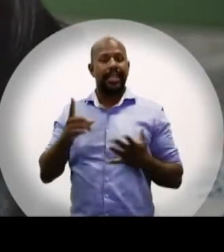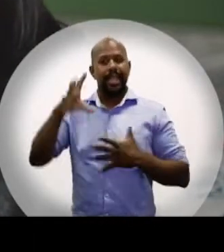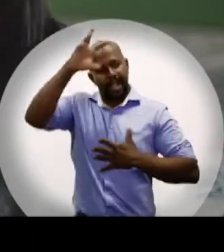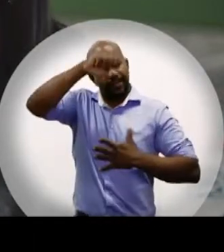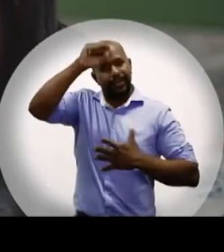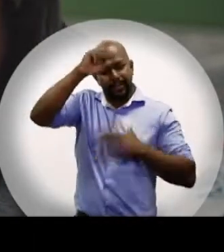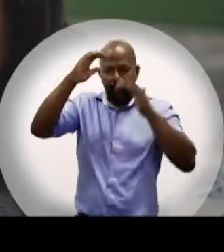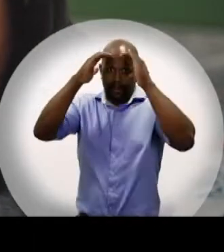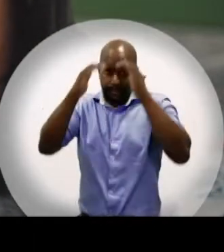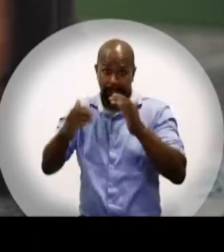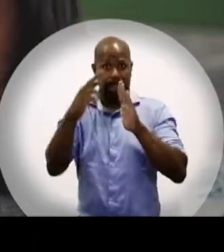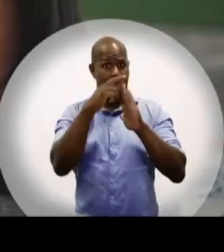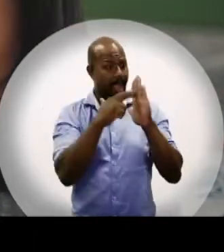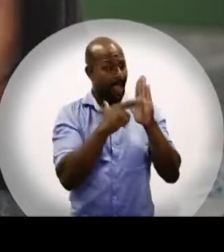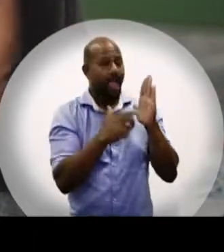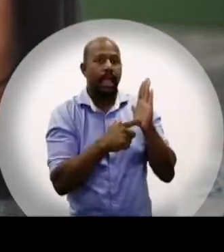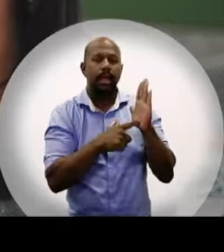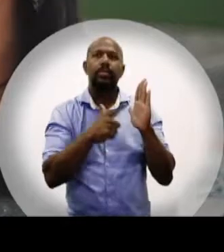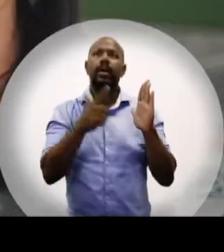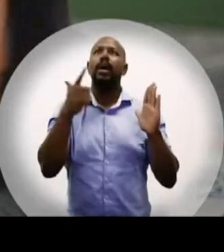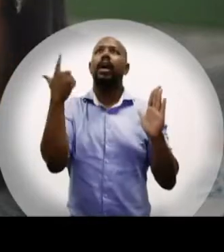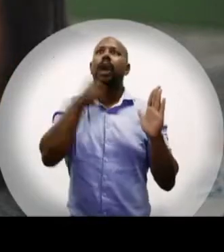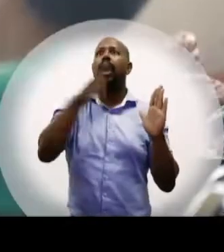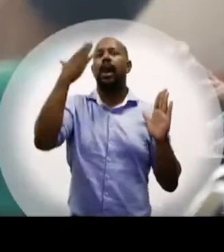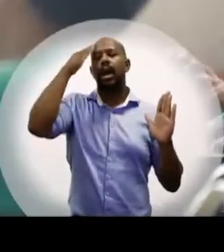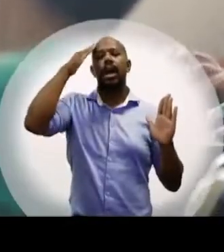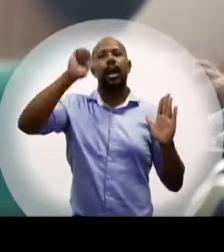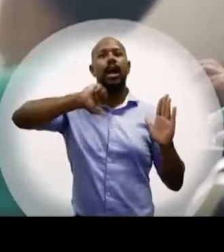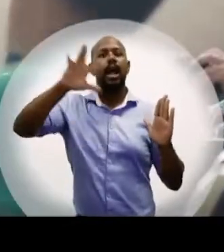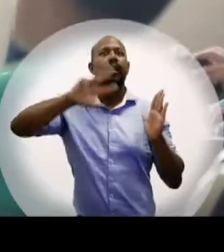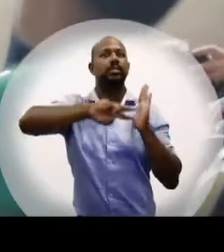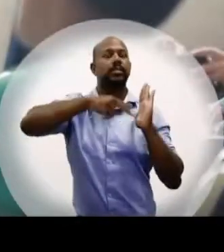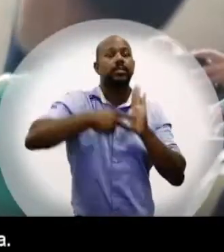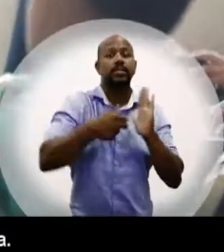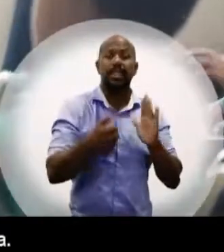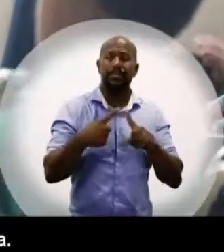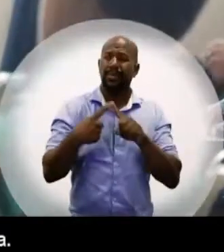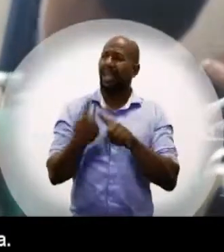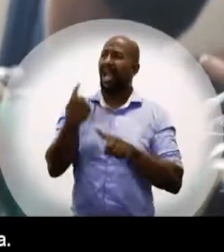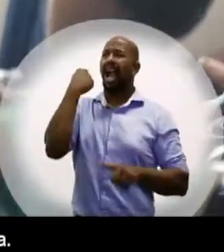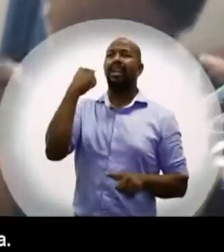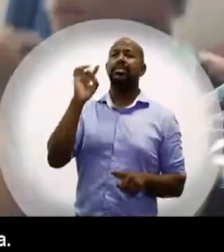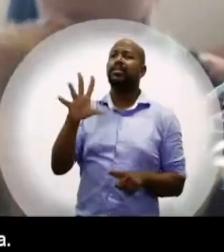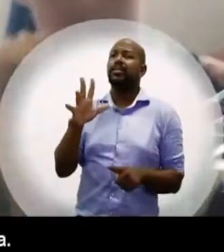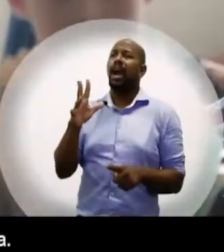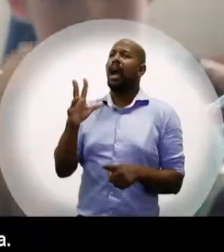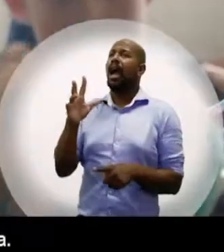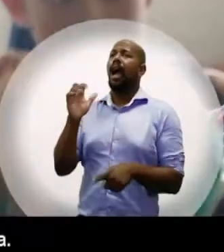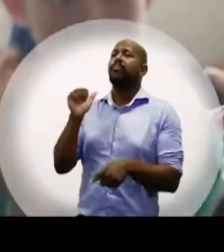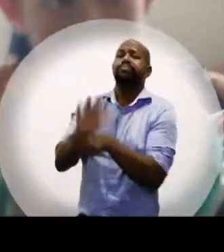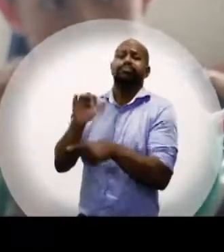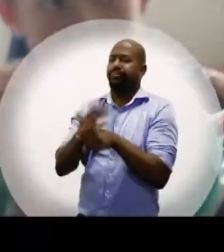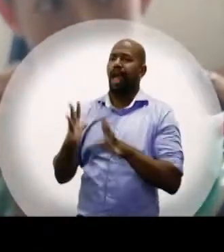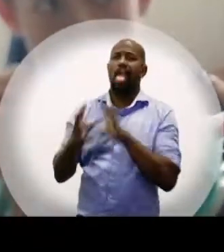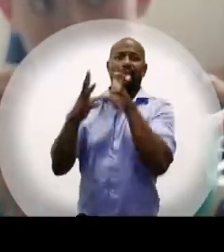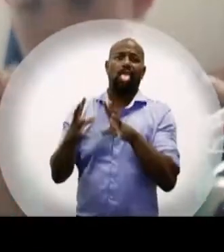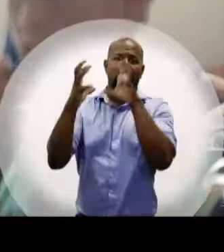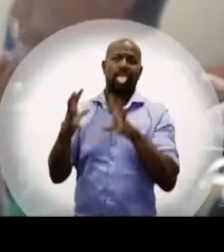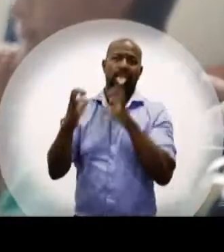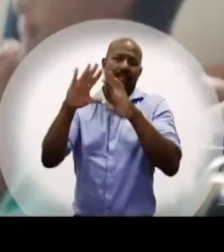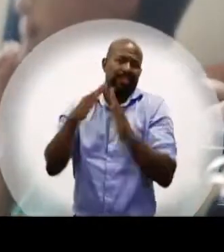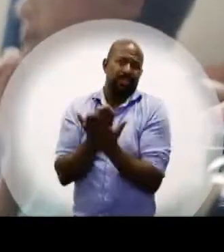que aprendeu a respeitar algumas regras porque passou a ter significado para ele. Porque até então ele só tinha bronca na escola, ele só